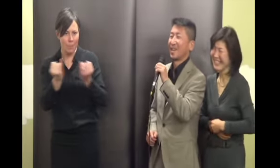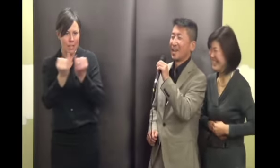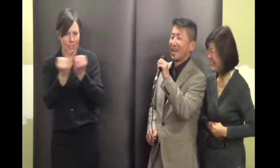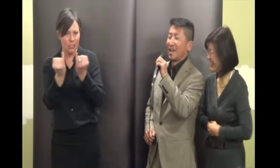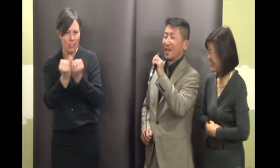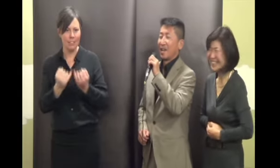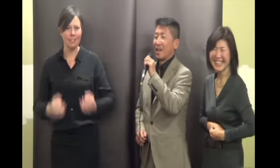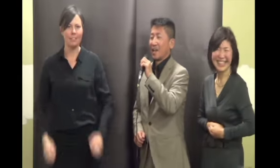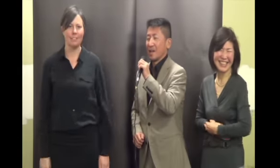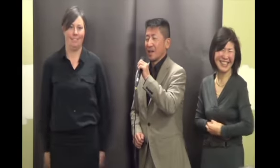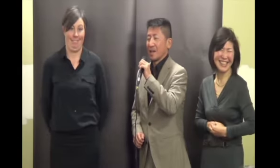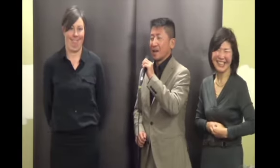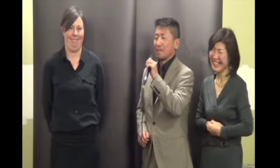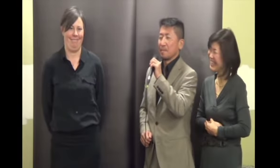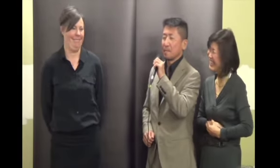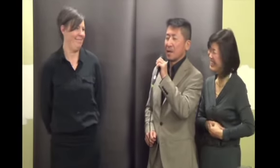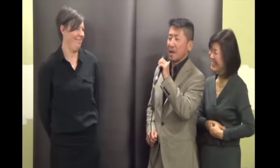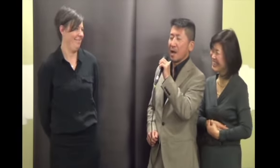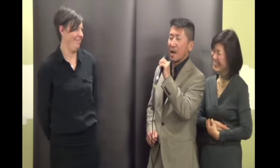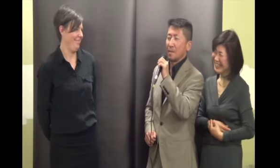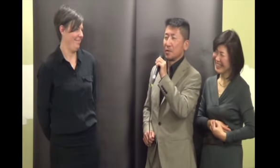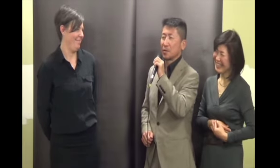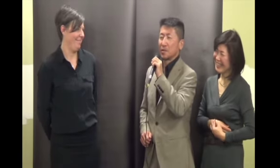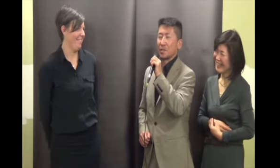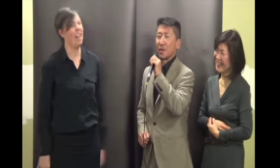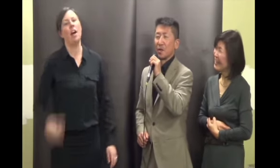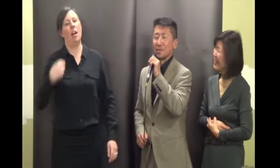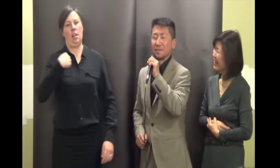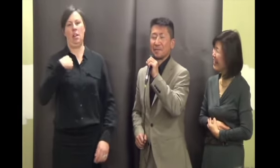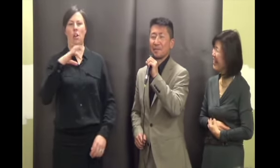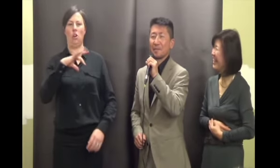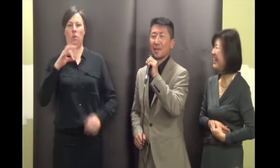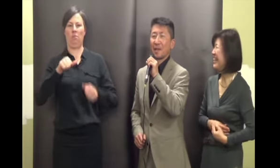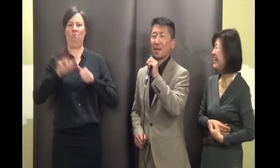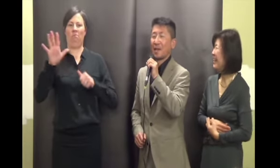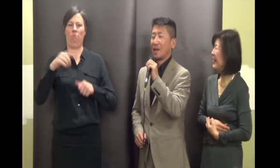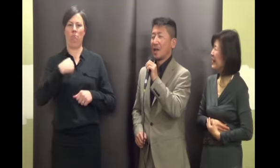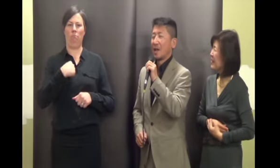った。 11. But I'm not strong.